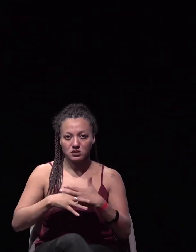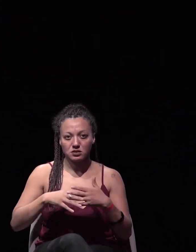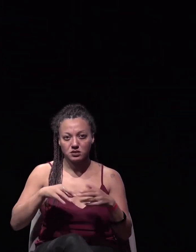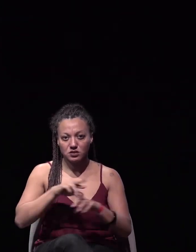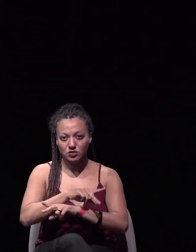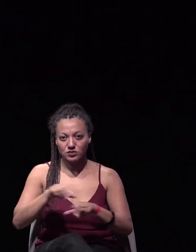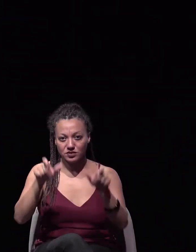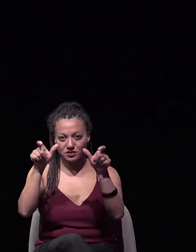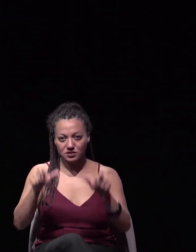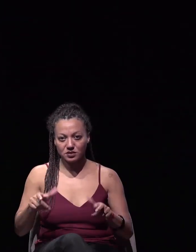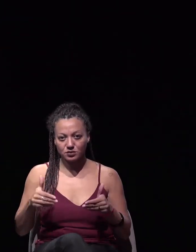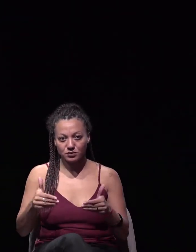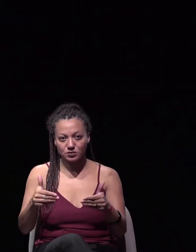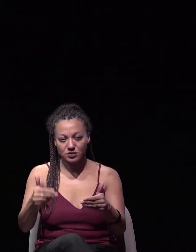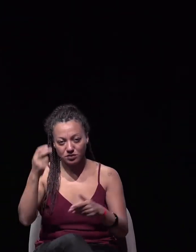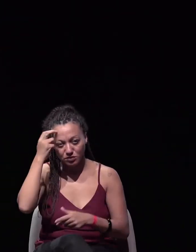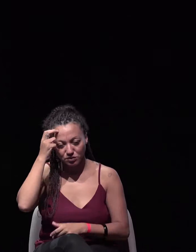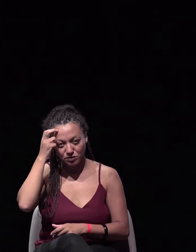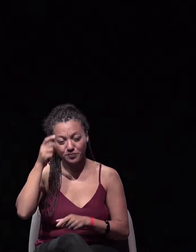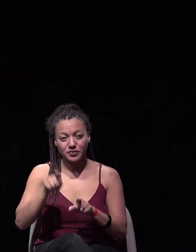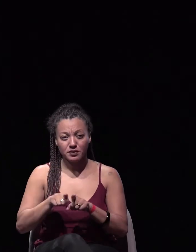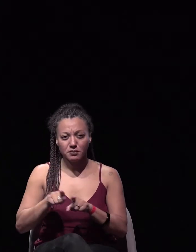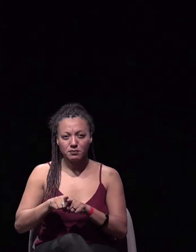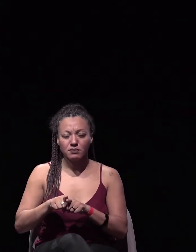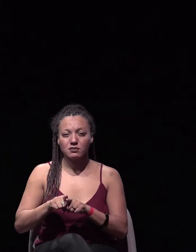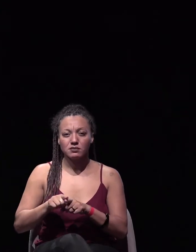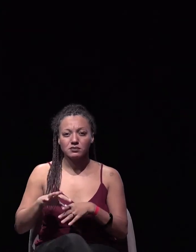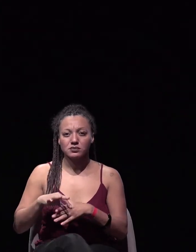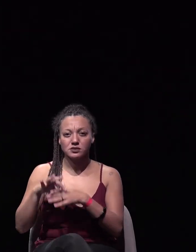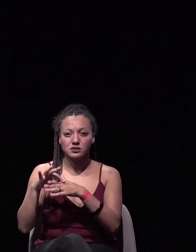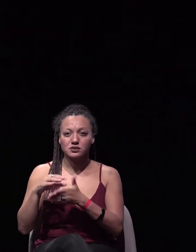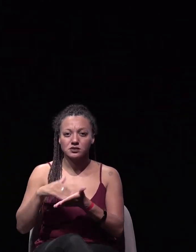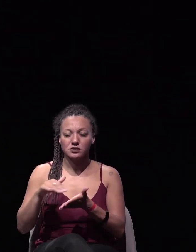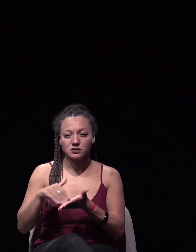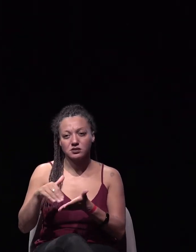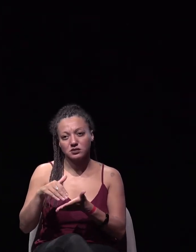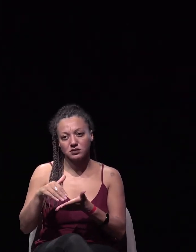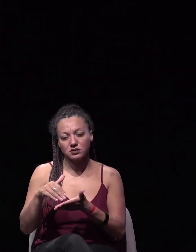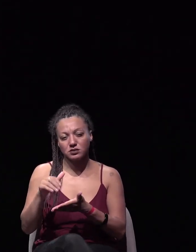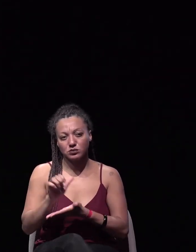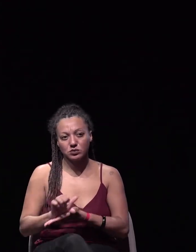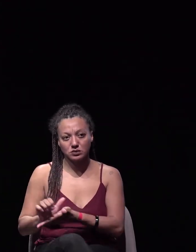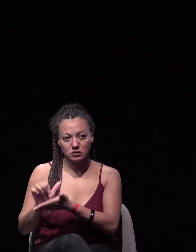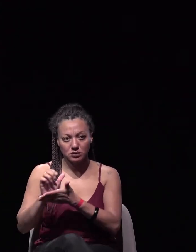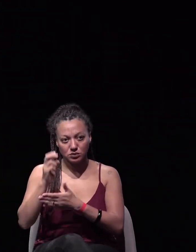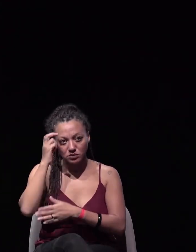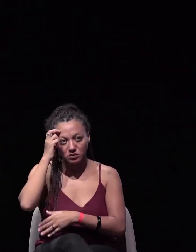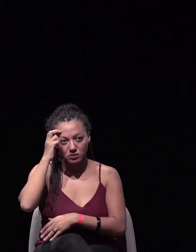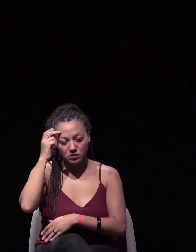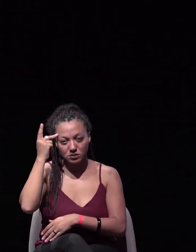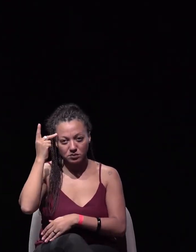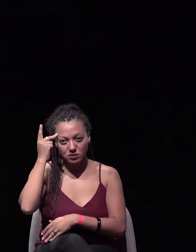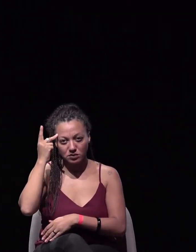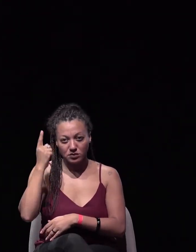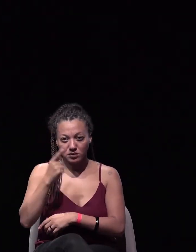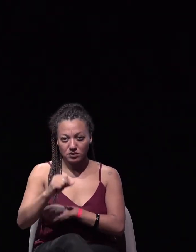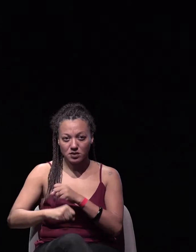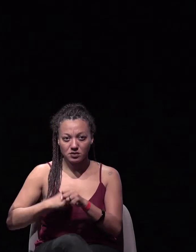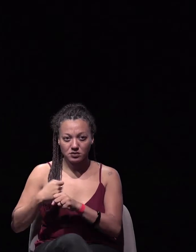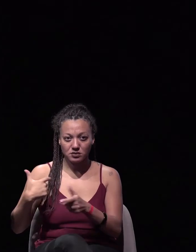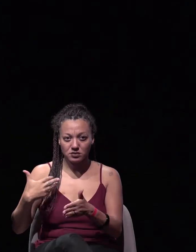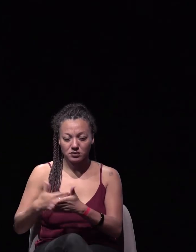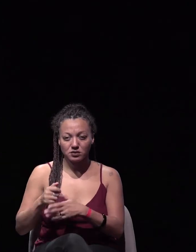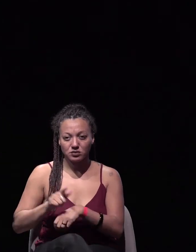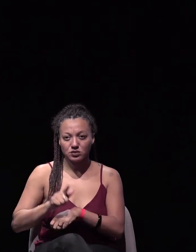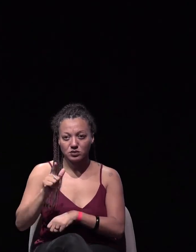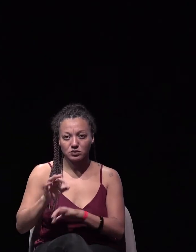Cultura, 4 anos à frente do Departamento de Formação da Secretaria de Estado e da Cultura de São Paulo, e 10 anos na gerência